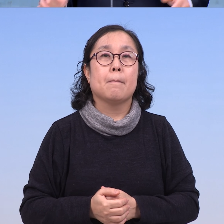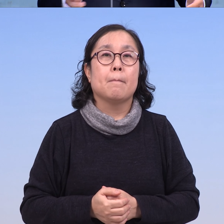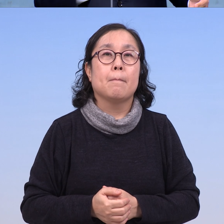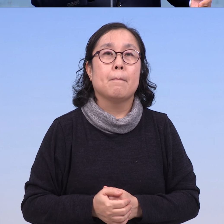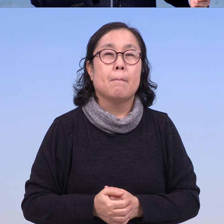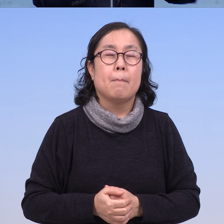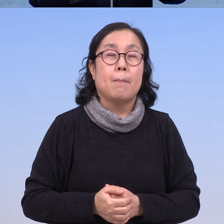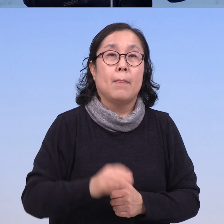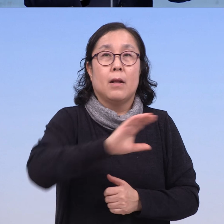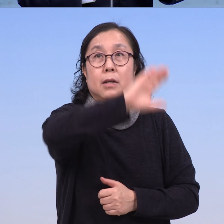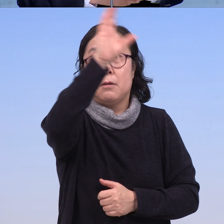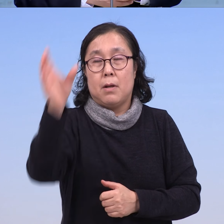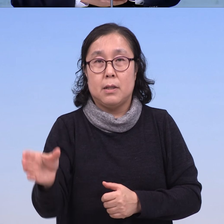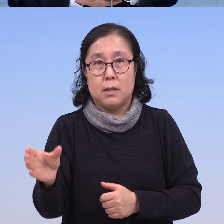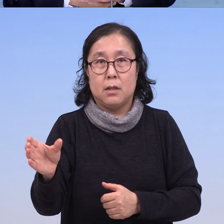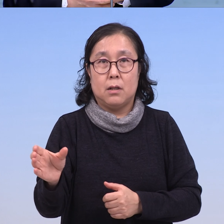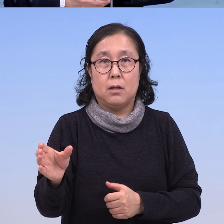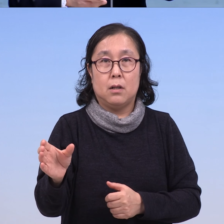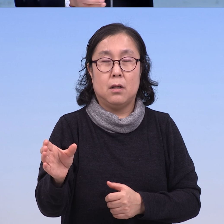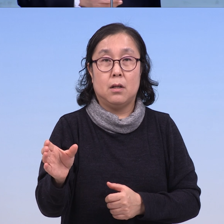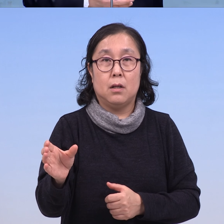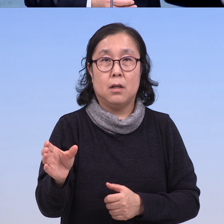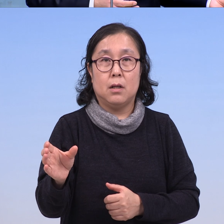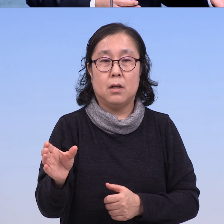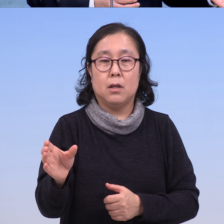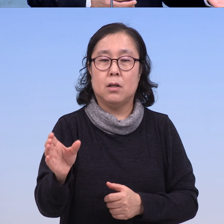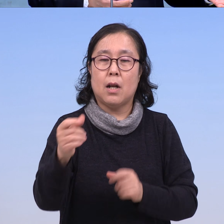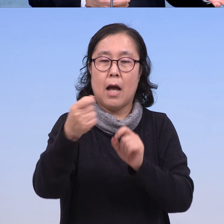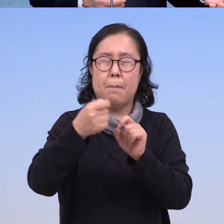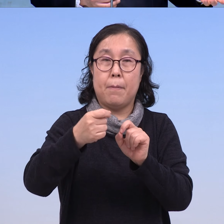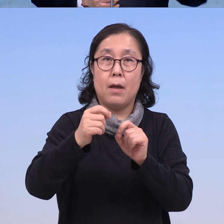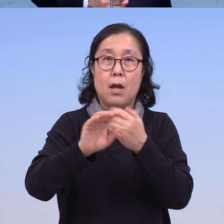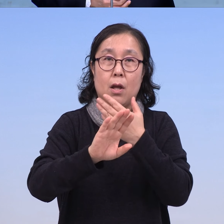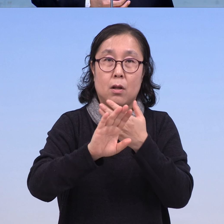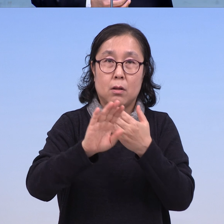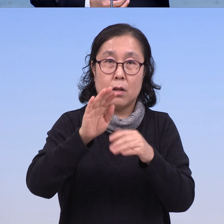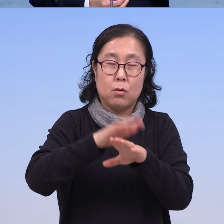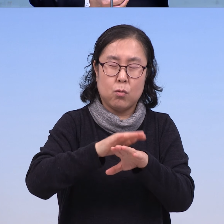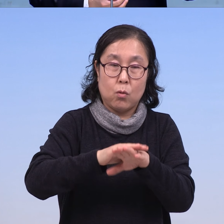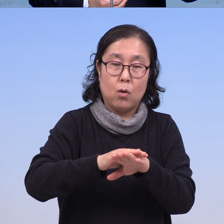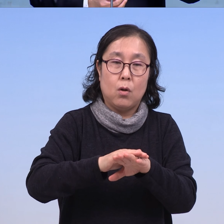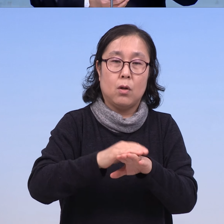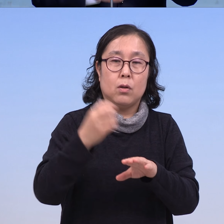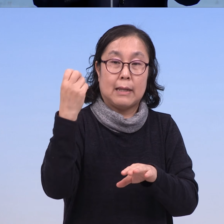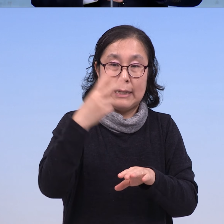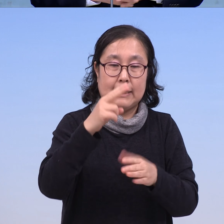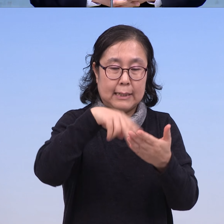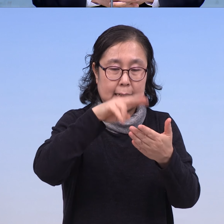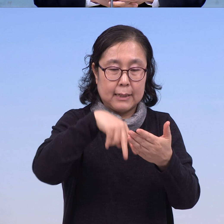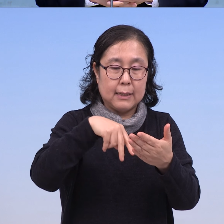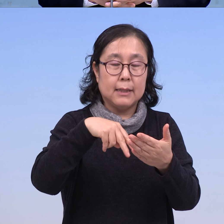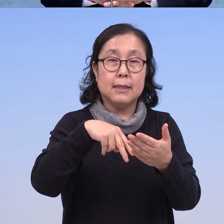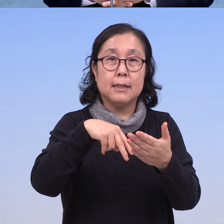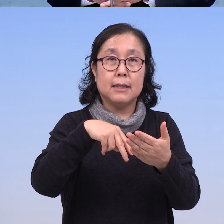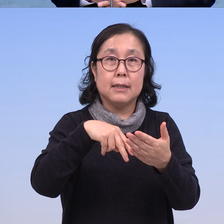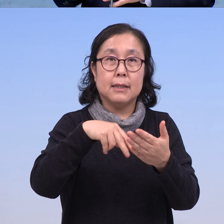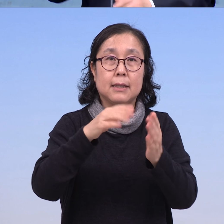저는 성탄절을 앞두고 예전에 읽었던 책인데요, 다시 이제 읽기 시작하는 책이 하나